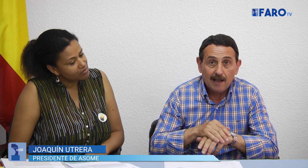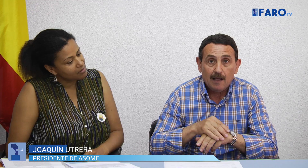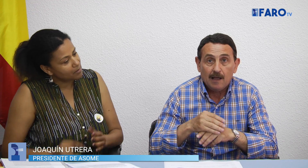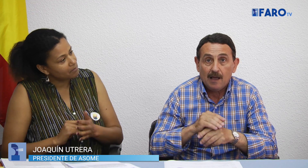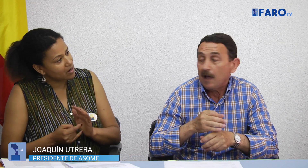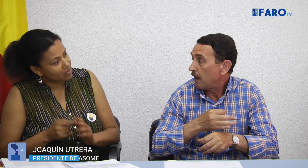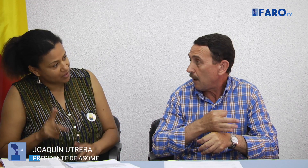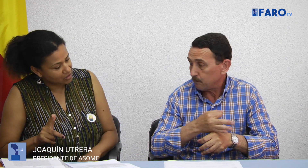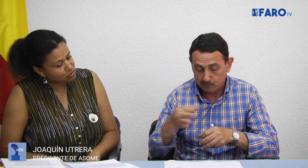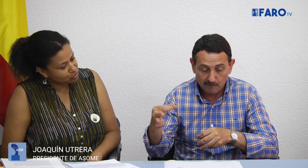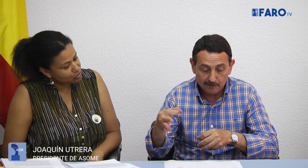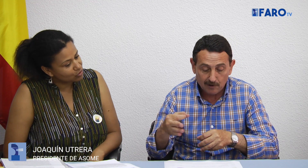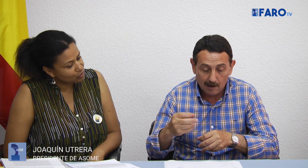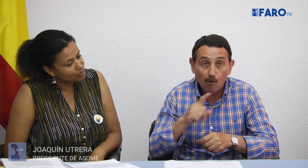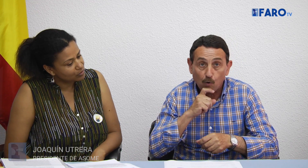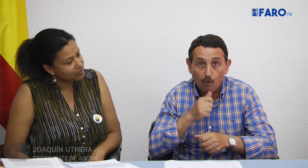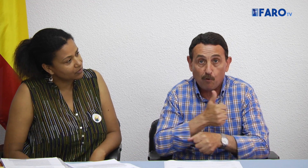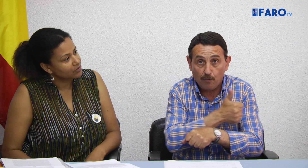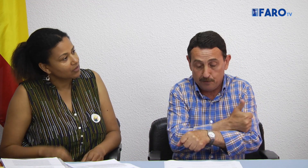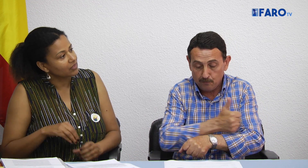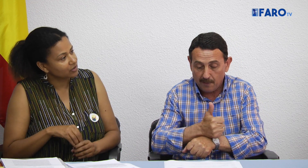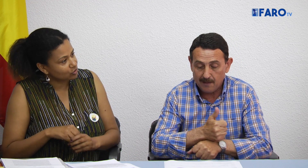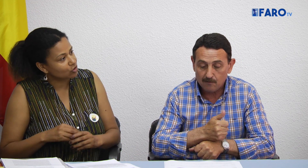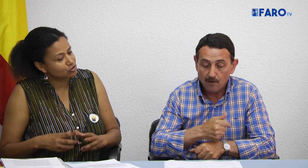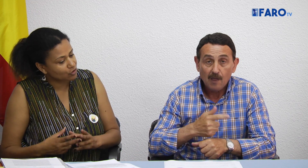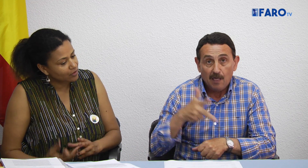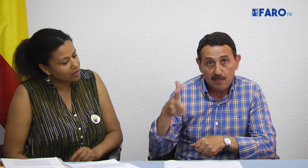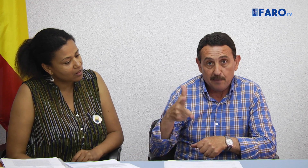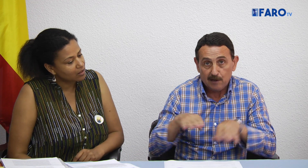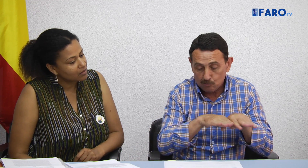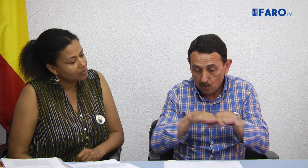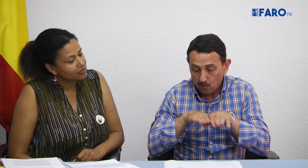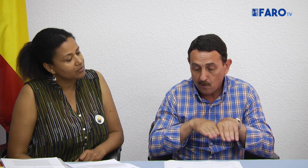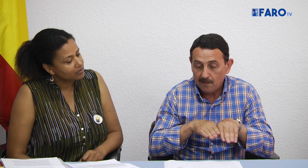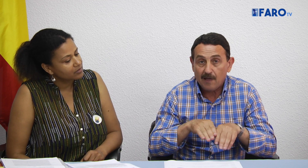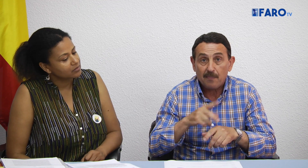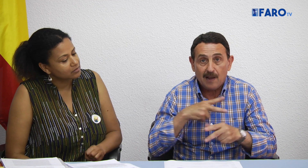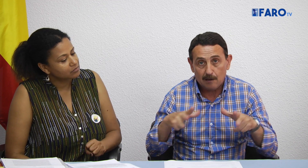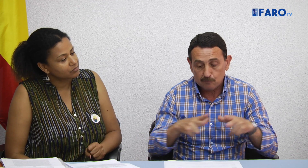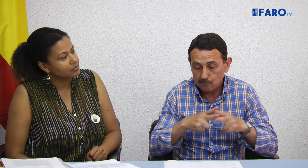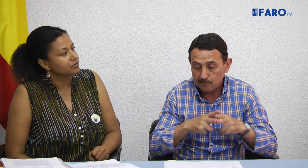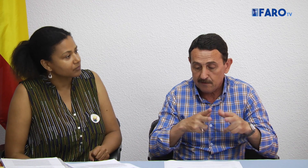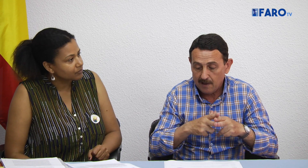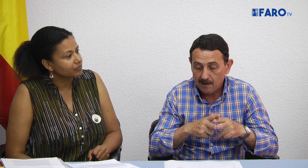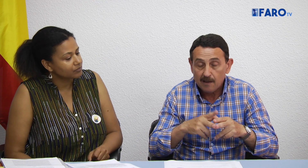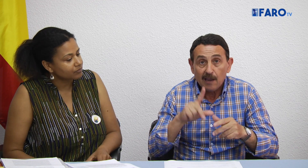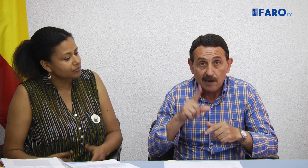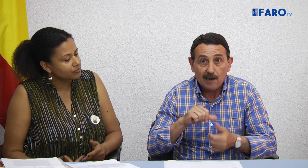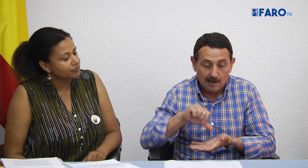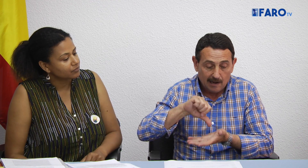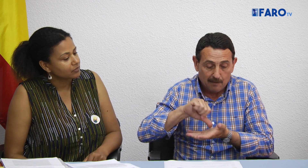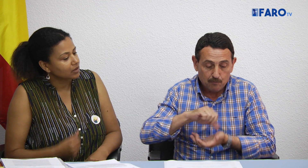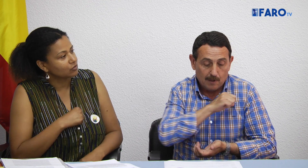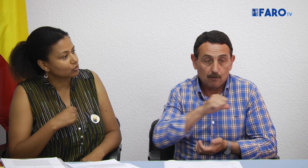también integrar a las personas como ciudadanos, con todos los derechos igualitarios en la